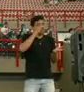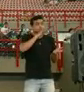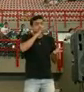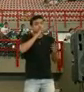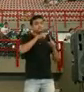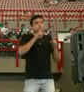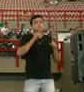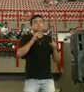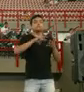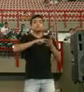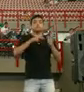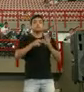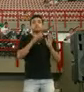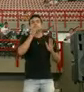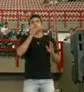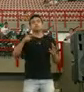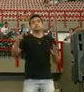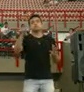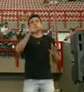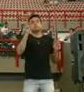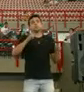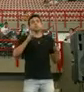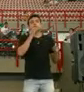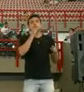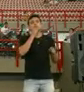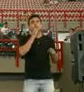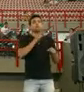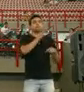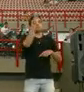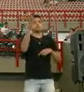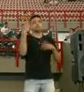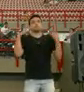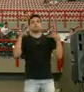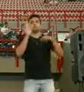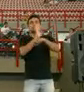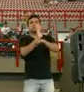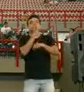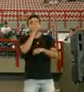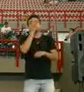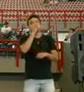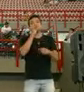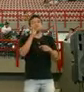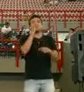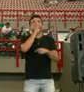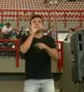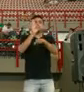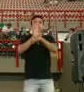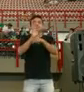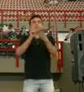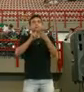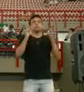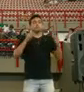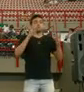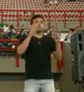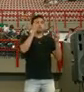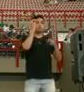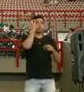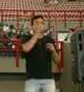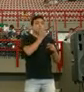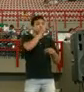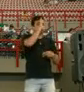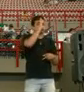amargas. Ou seja, alguém poderia estar aqui assistindo um cinema, hoje domingo à tarde, poderia tirar um sono depois